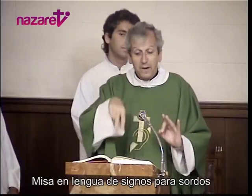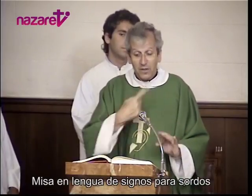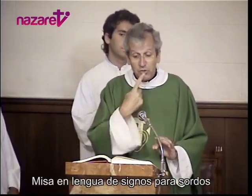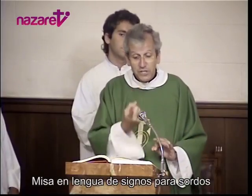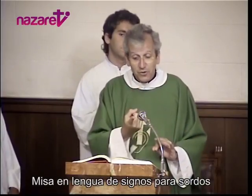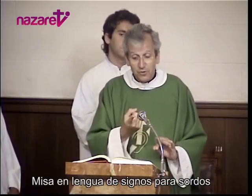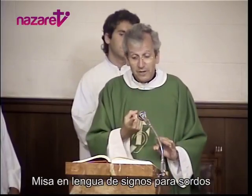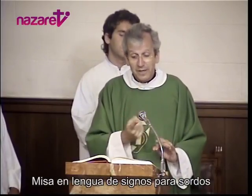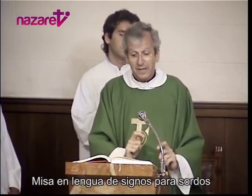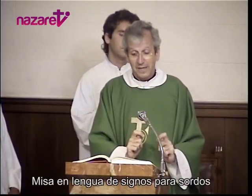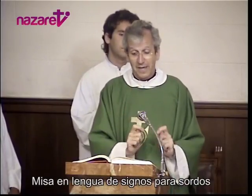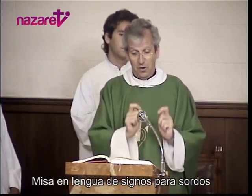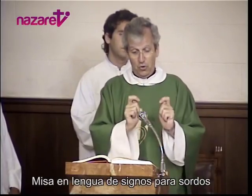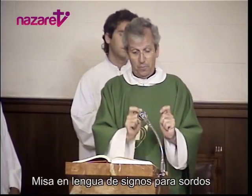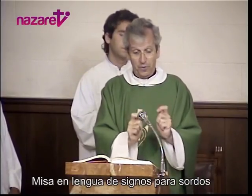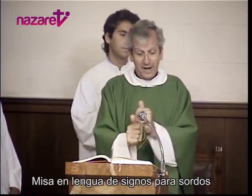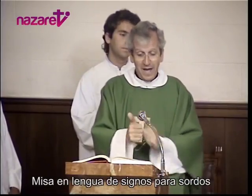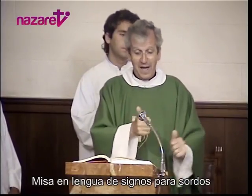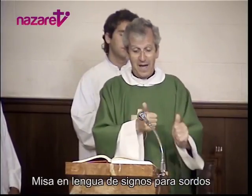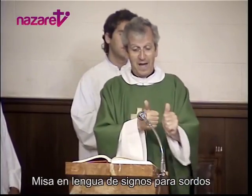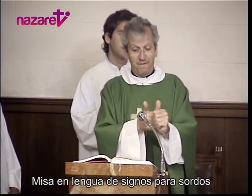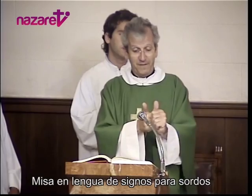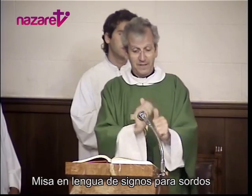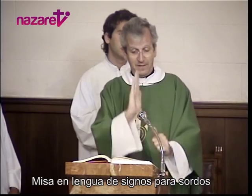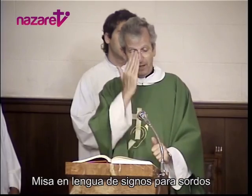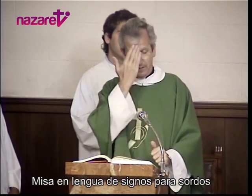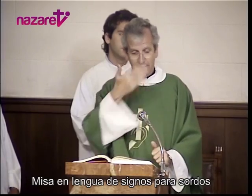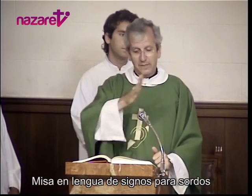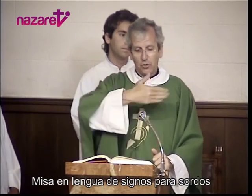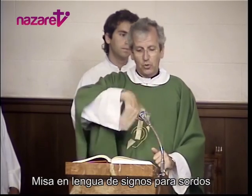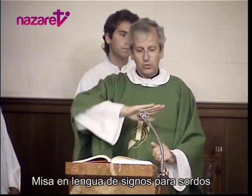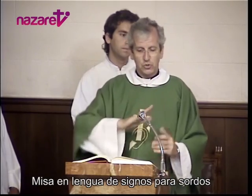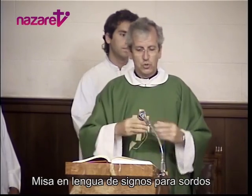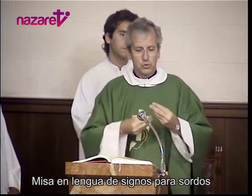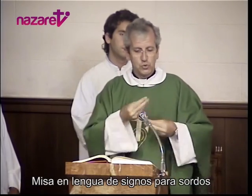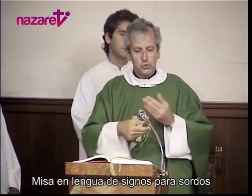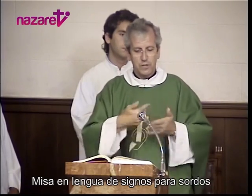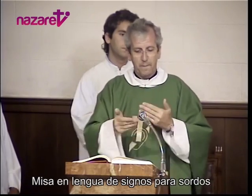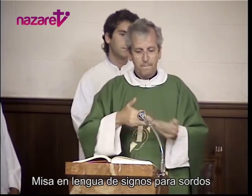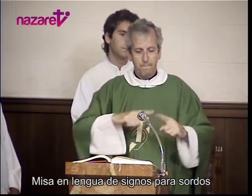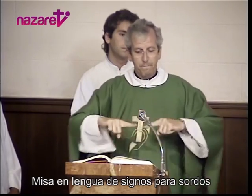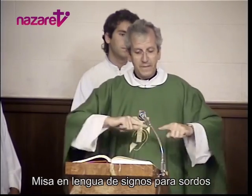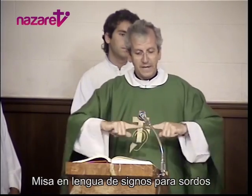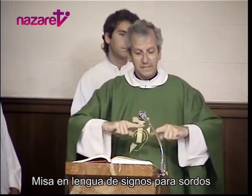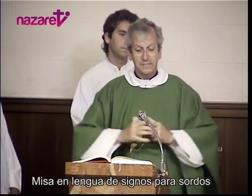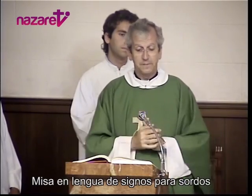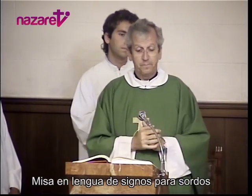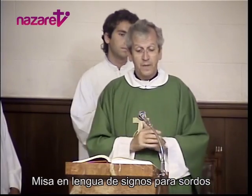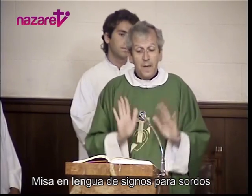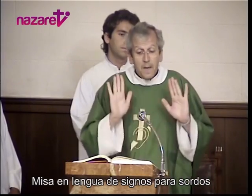os digo que lo pondrá al frente de todos sus bienes.